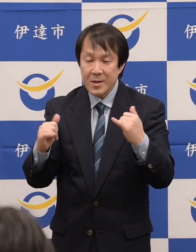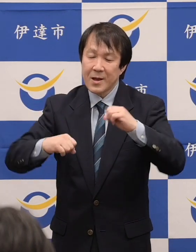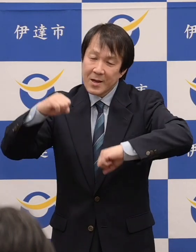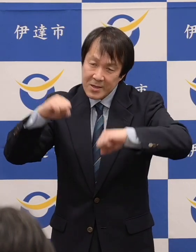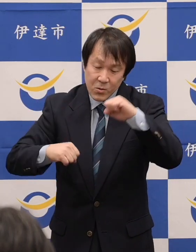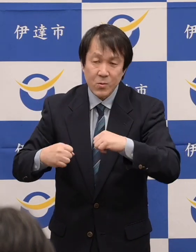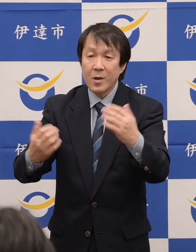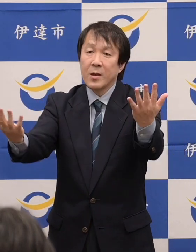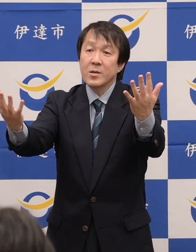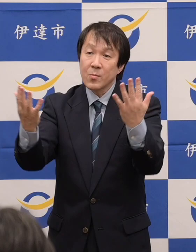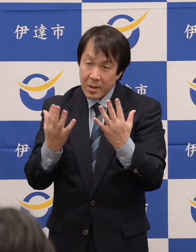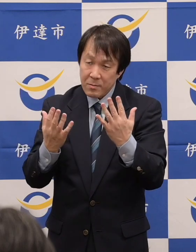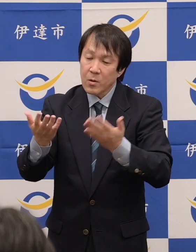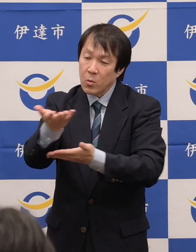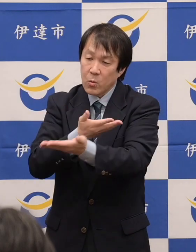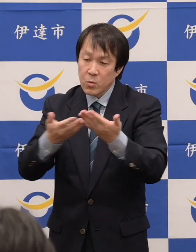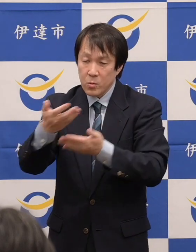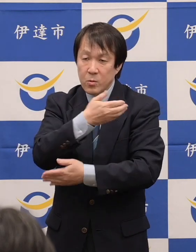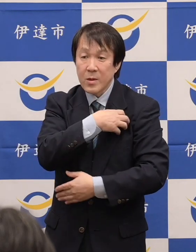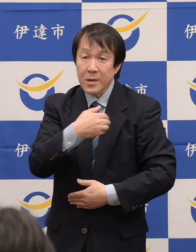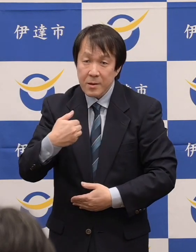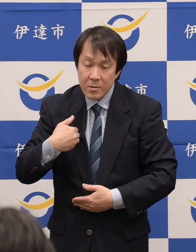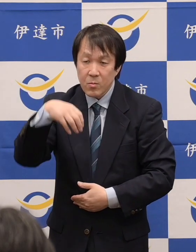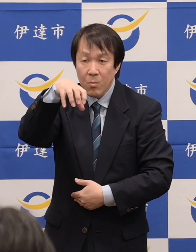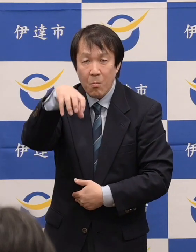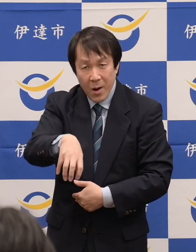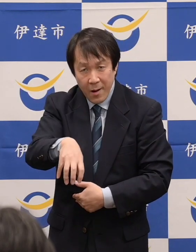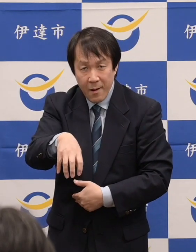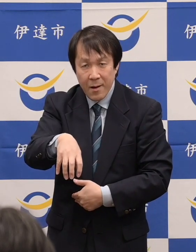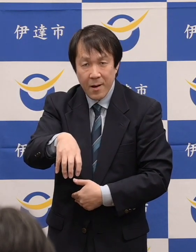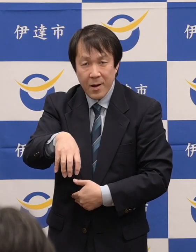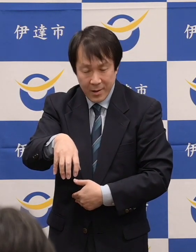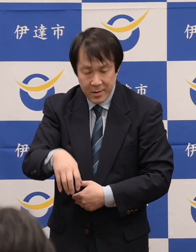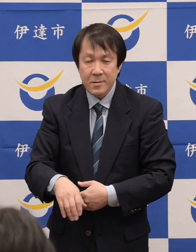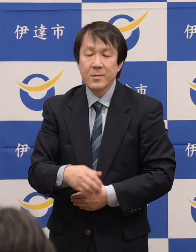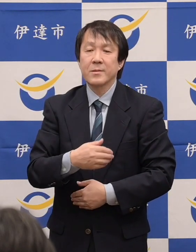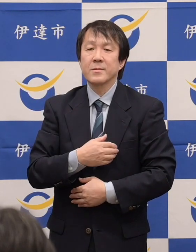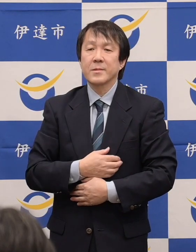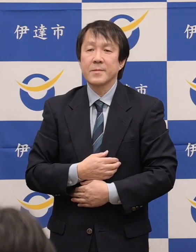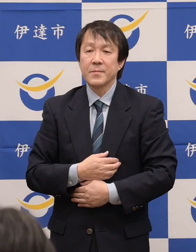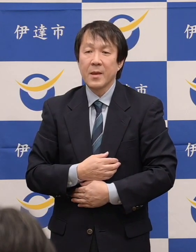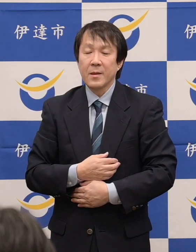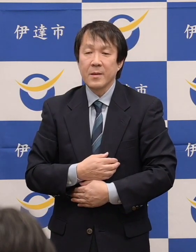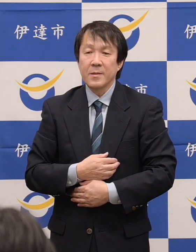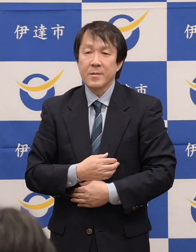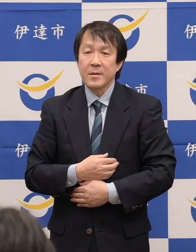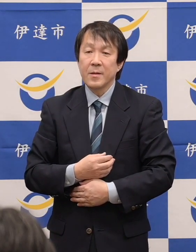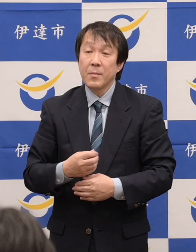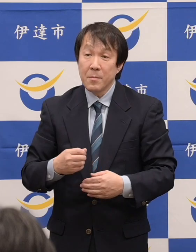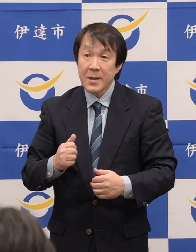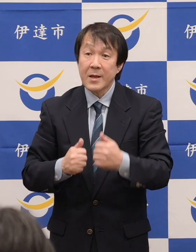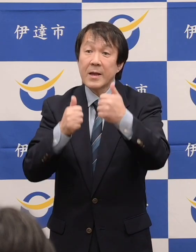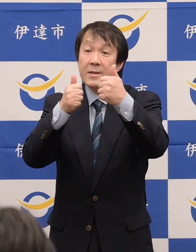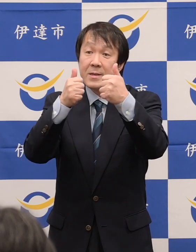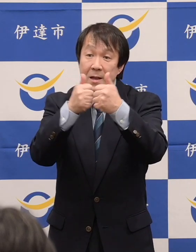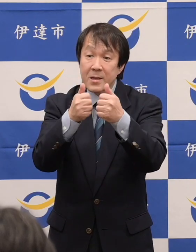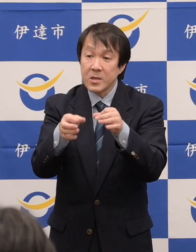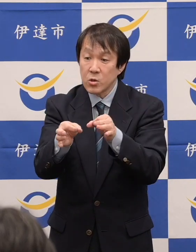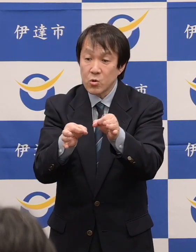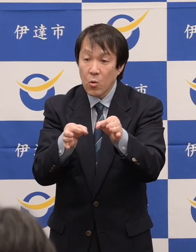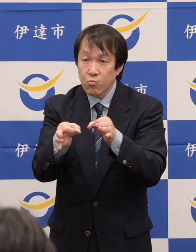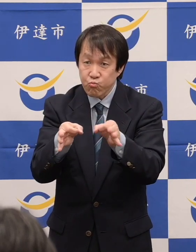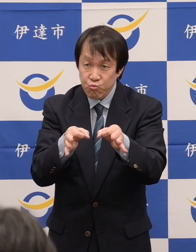まれる交流の場として活用いただけるようになっております。そしてチャレンジショップとしま